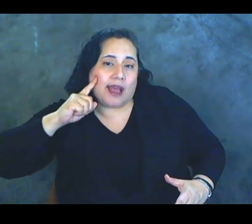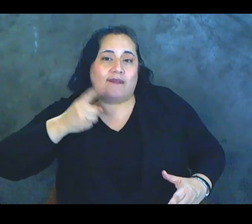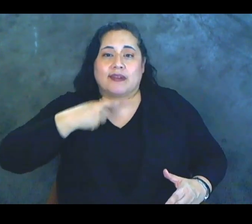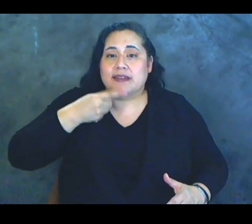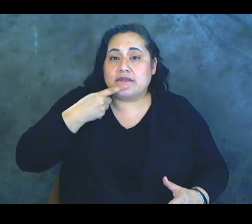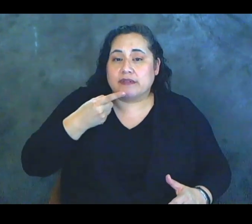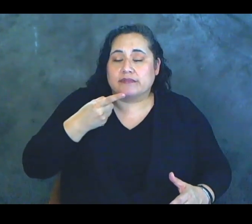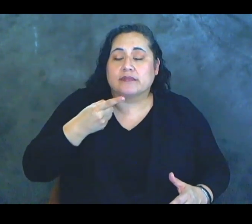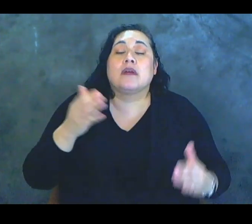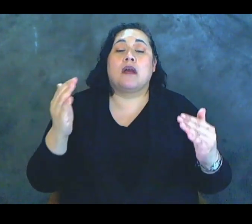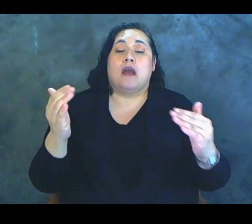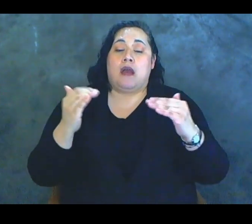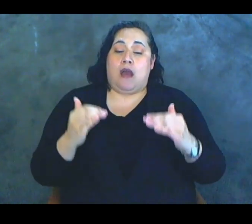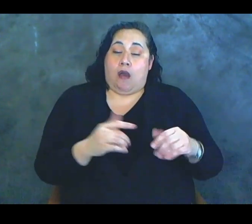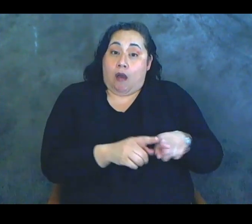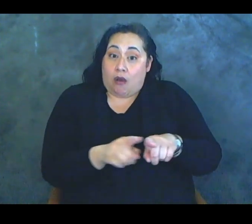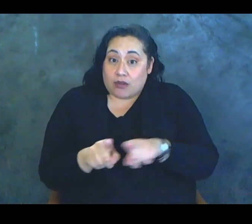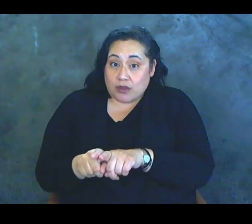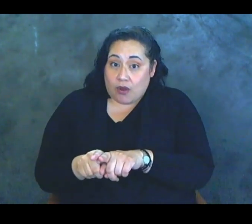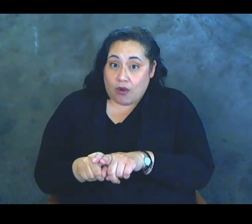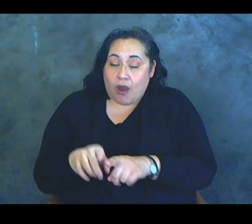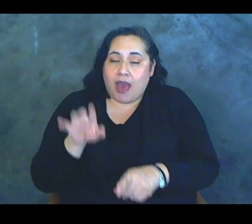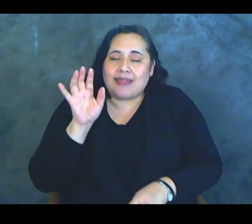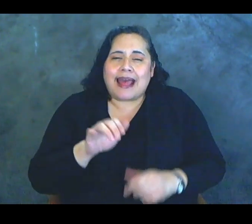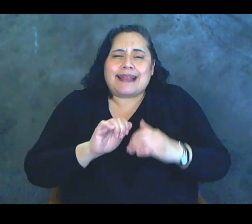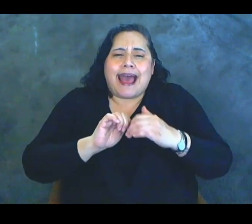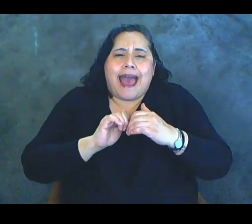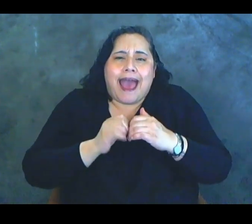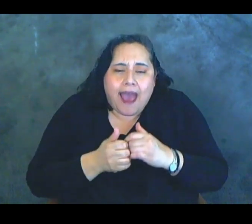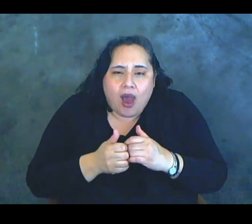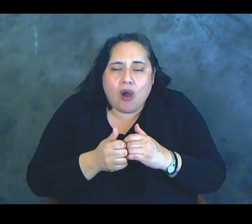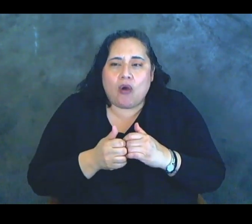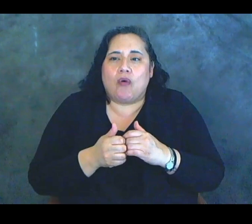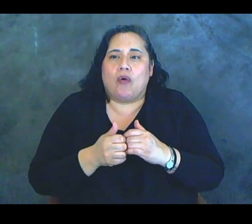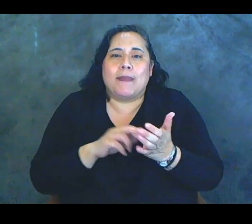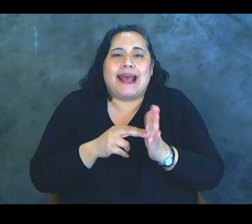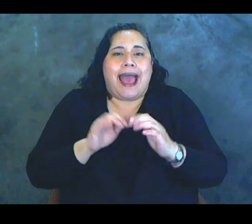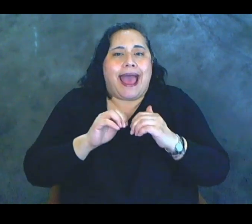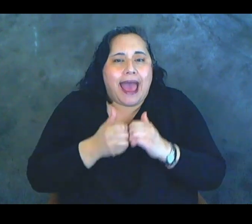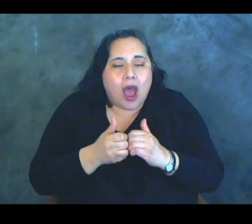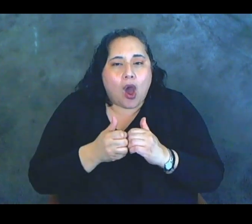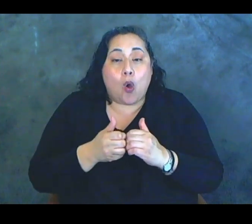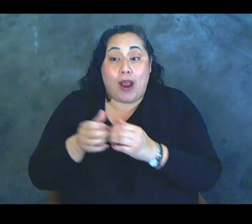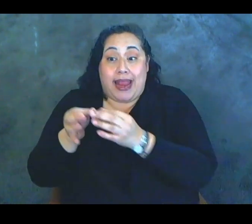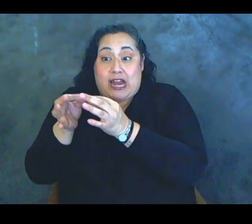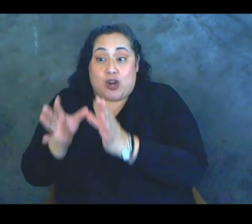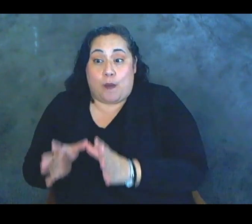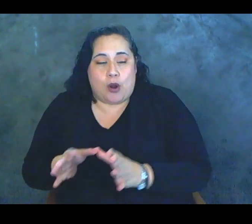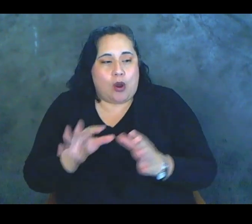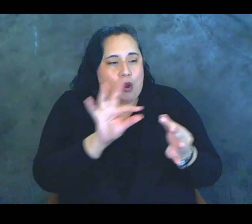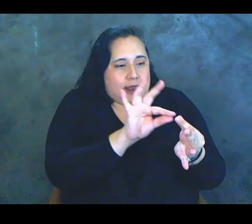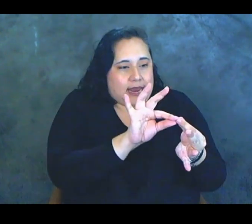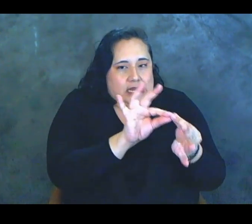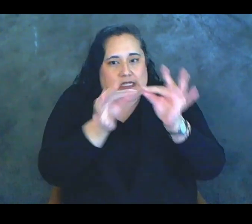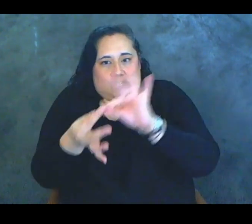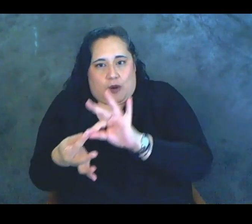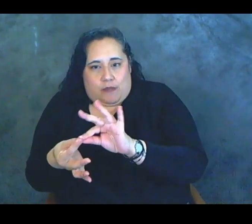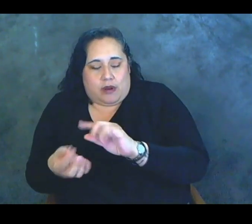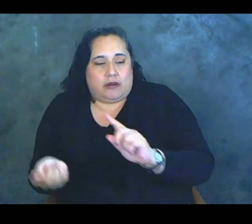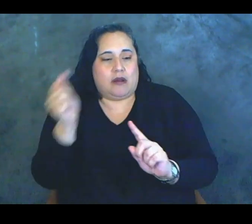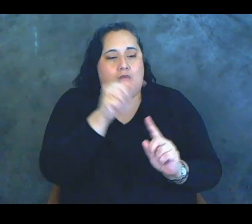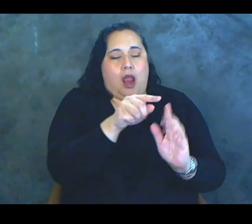También es cómo interpreta los preceptos del código de conducta